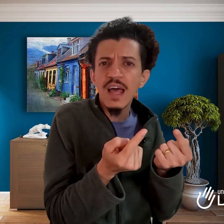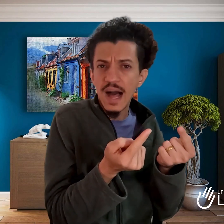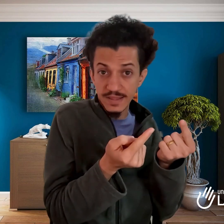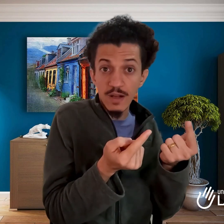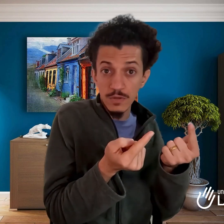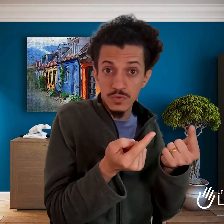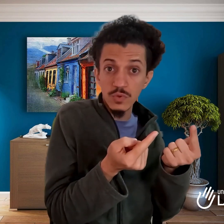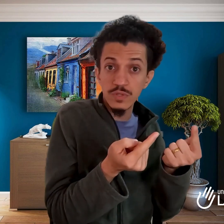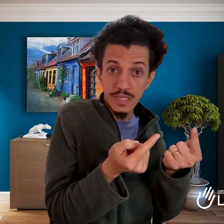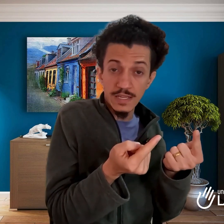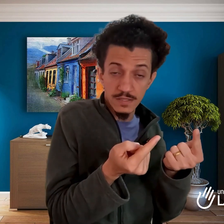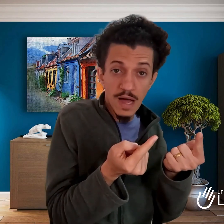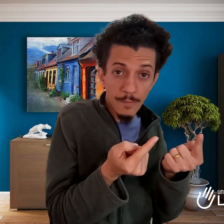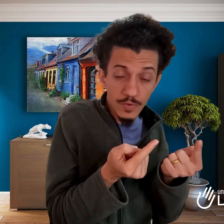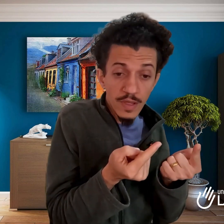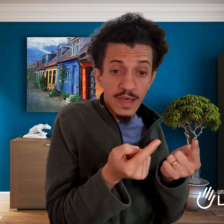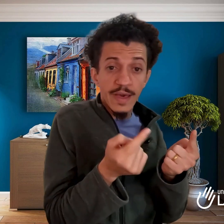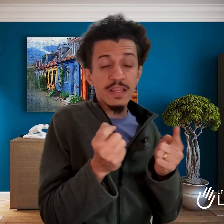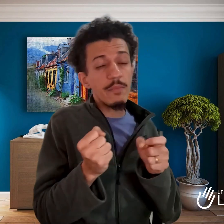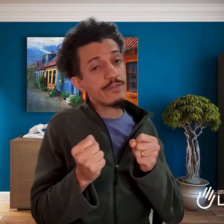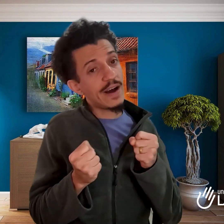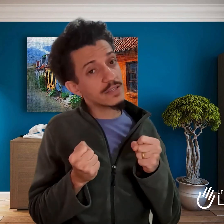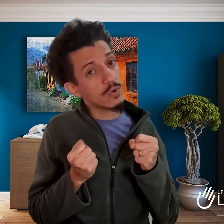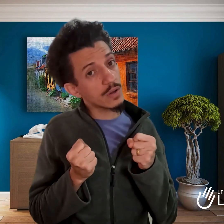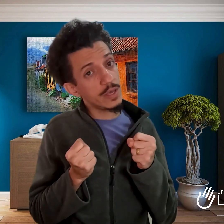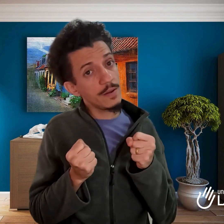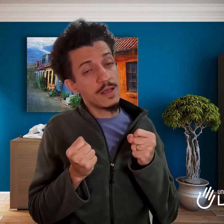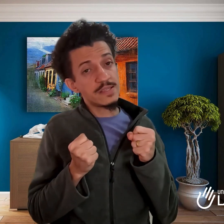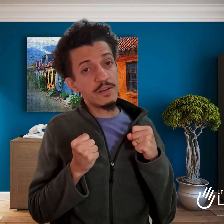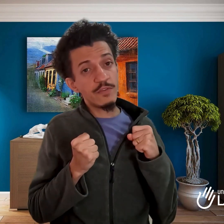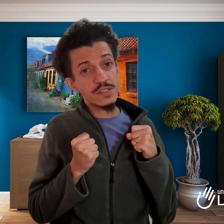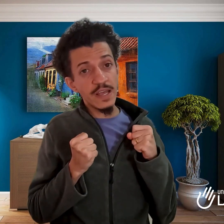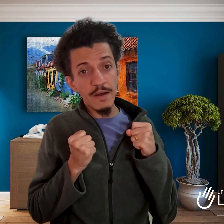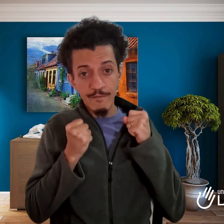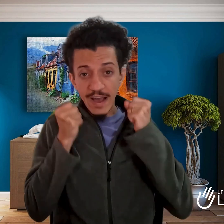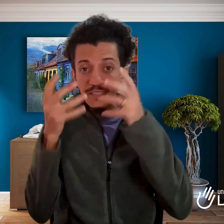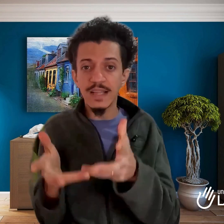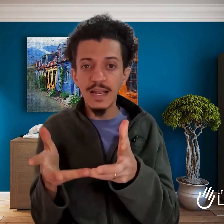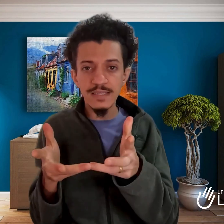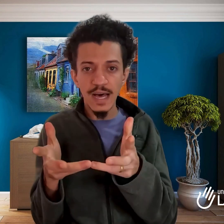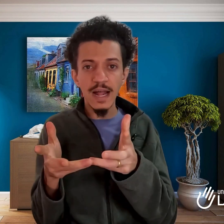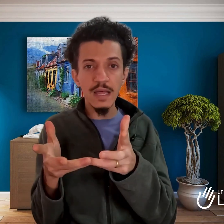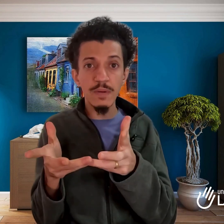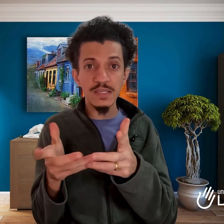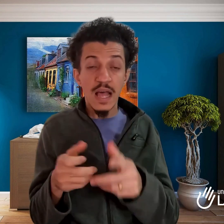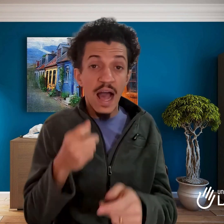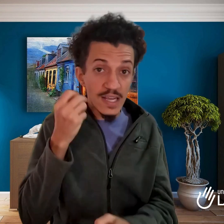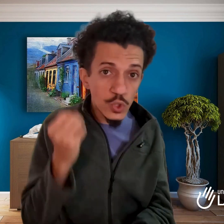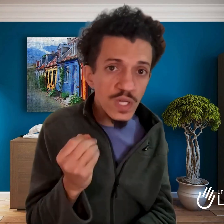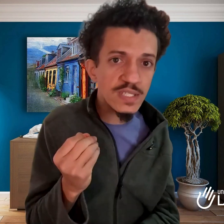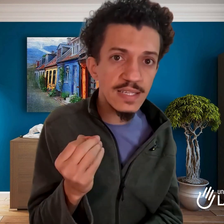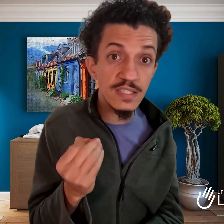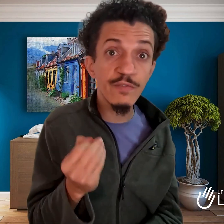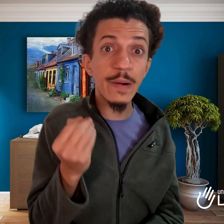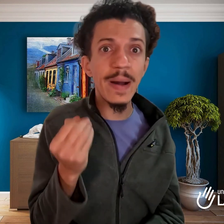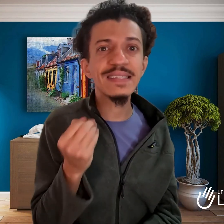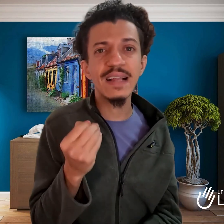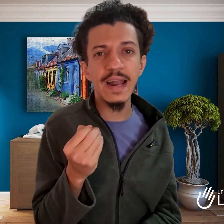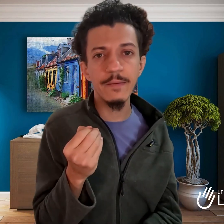até quando os surdos sinalizam rápido, e também faz com que, se você vai sinalizar a Libras, a sua sinalização fica mais clara. Você